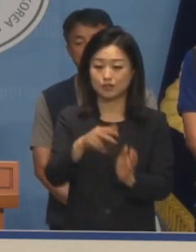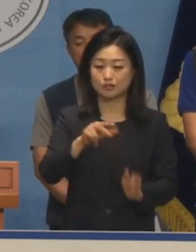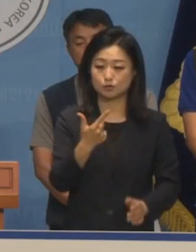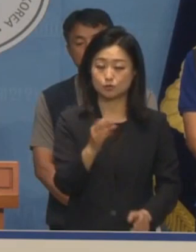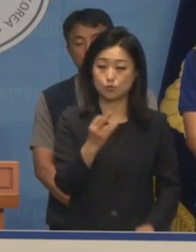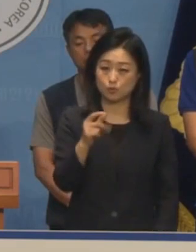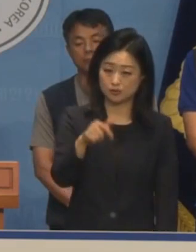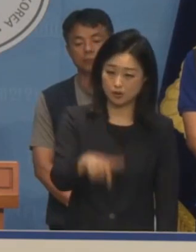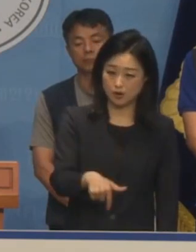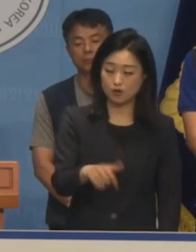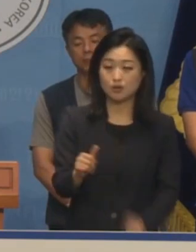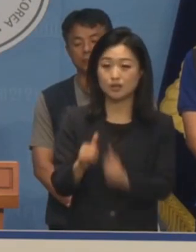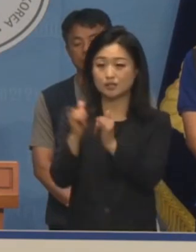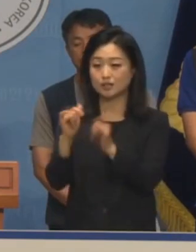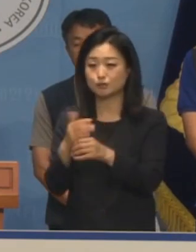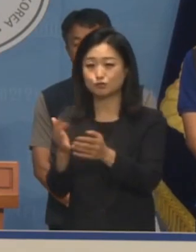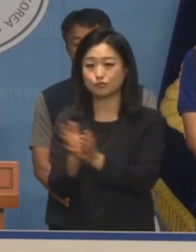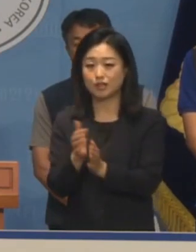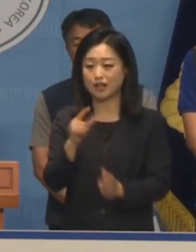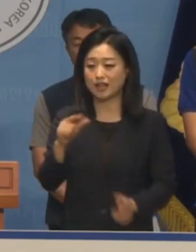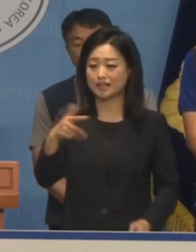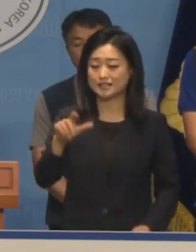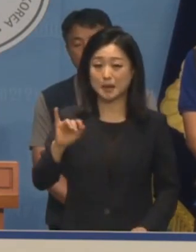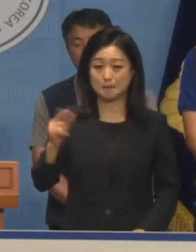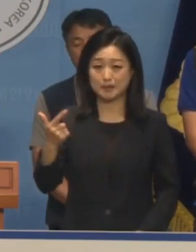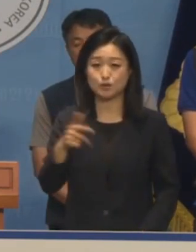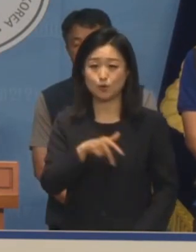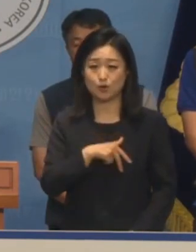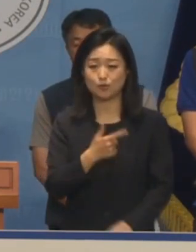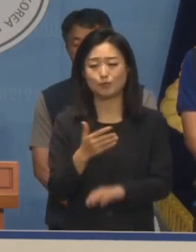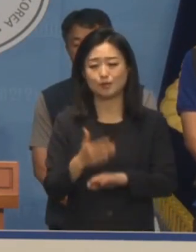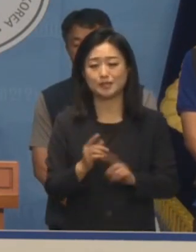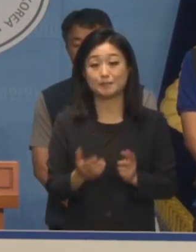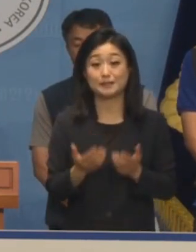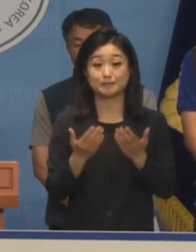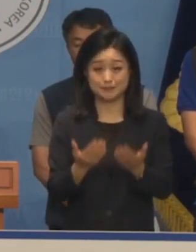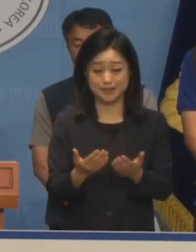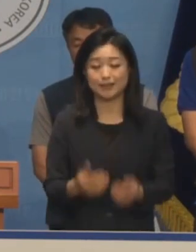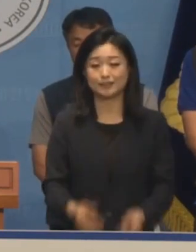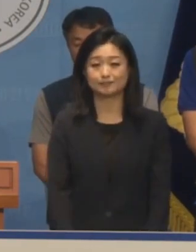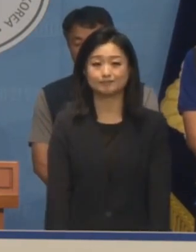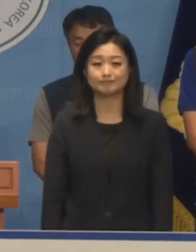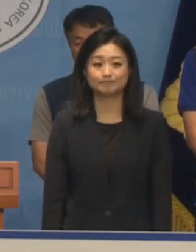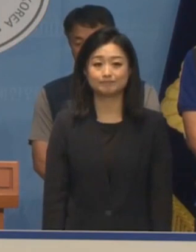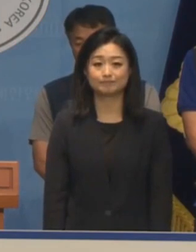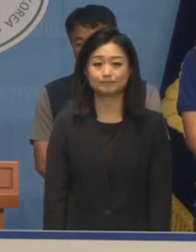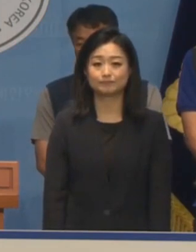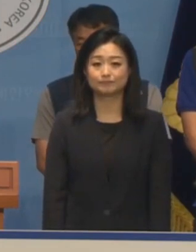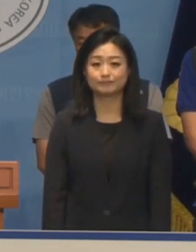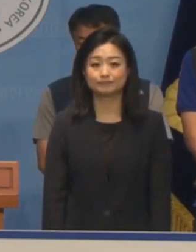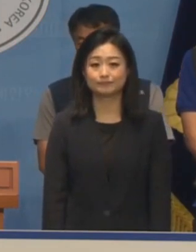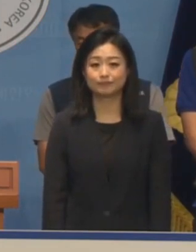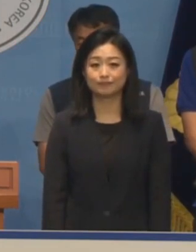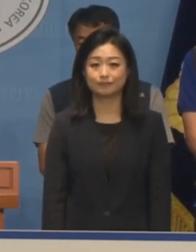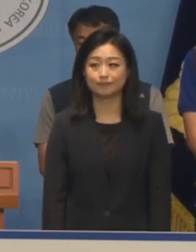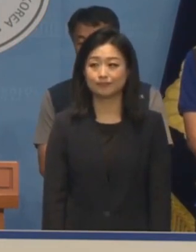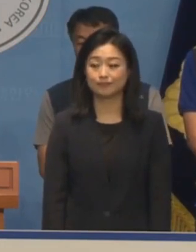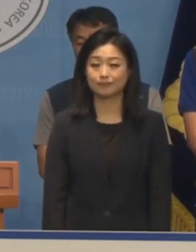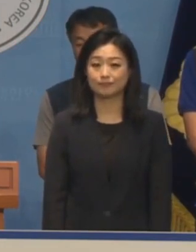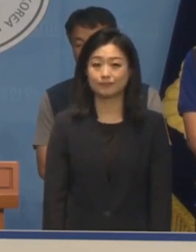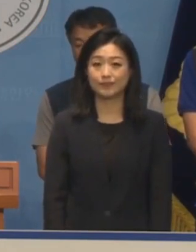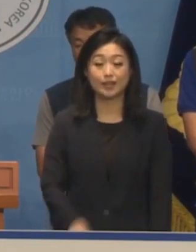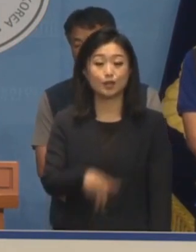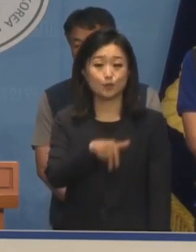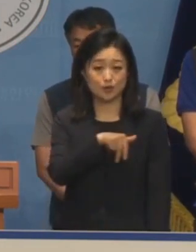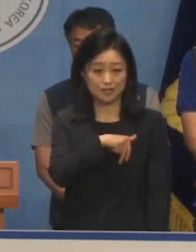의원님 그리고 사회민주당의 한창민 의원님께 다시 한번 깊은 감사의 말씀을 드리겠습니다 앞서 여러